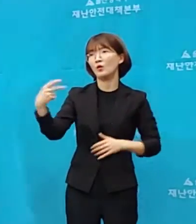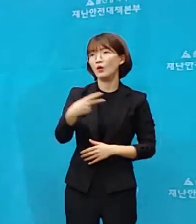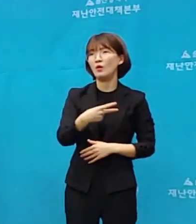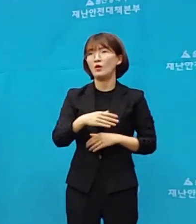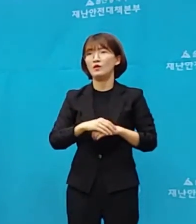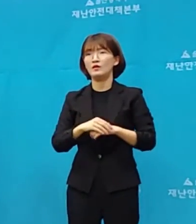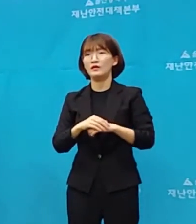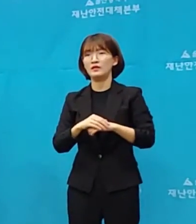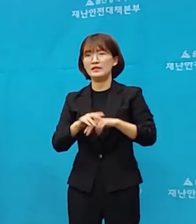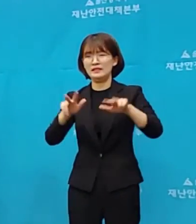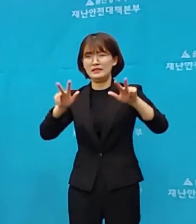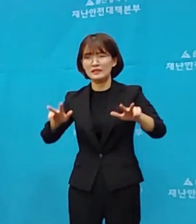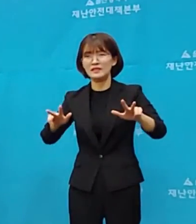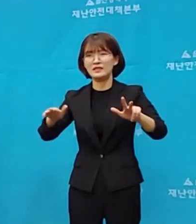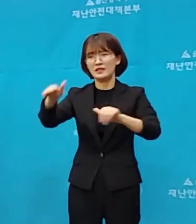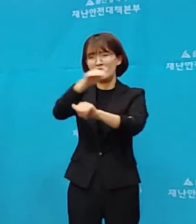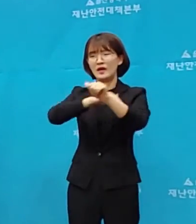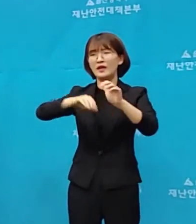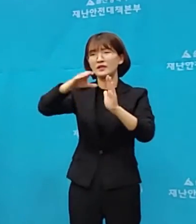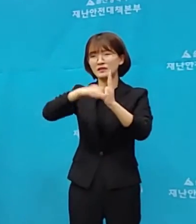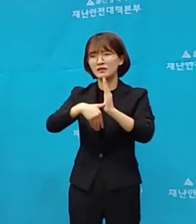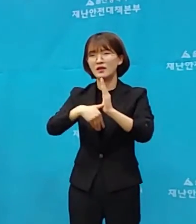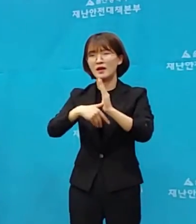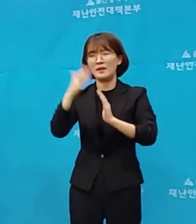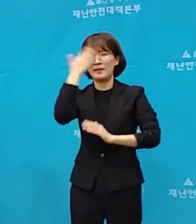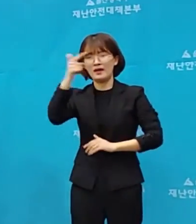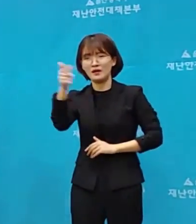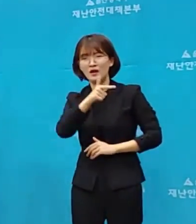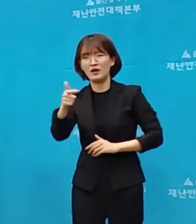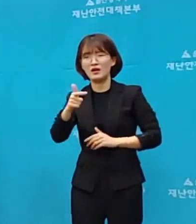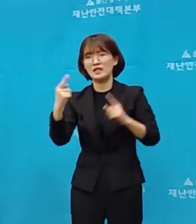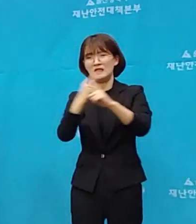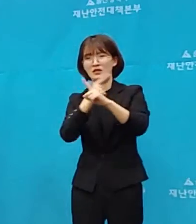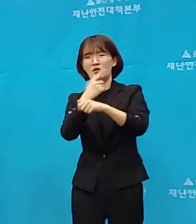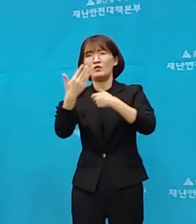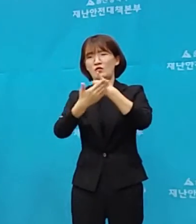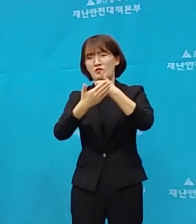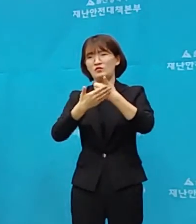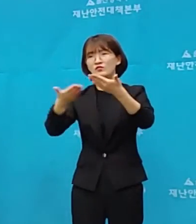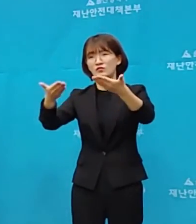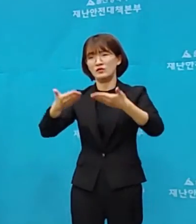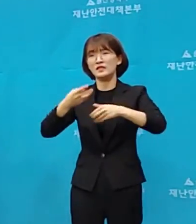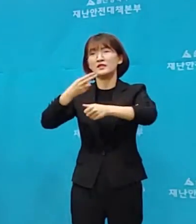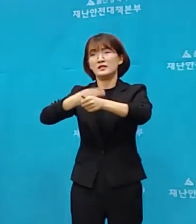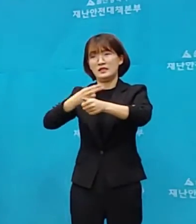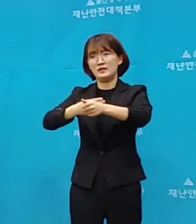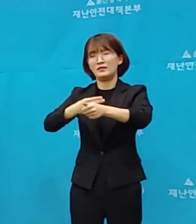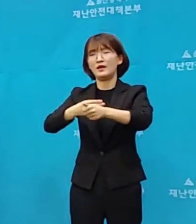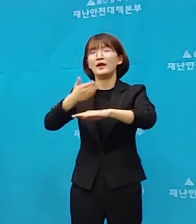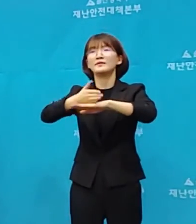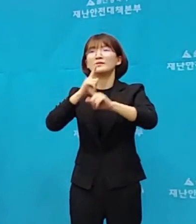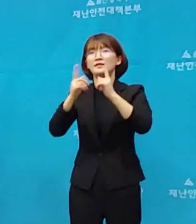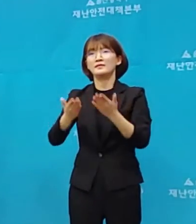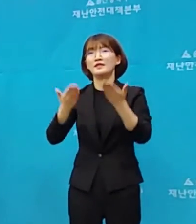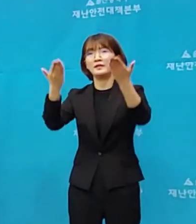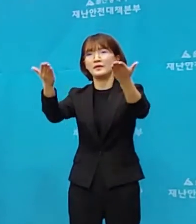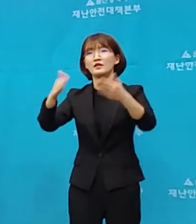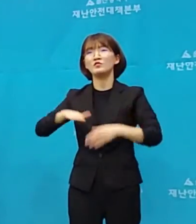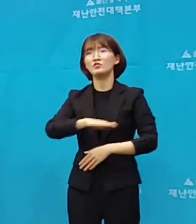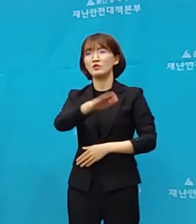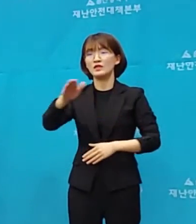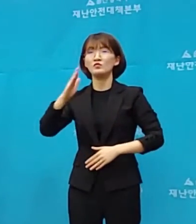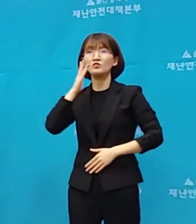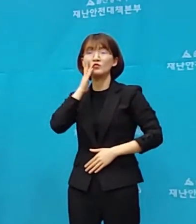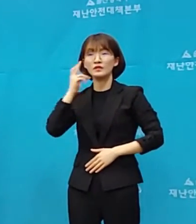일선 현장에서 방역 및 치료에 힘쓰고 계시는 의료진 여러분께도 감사를 드립니다.